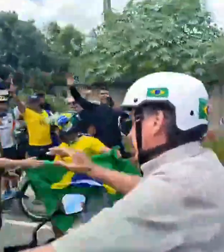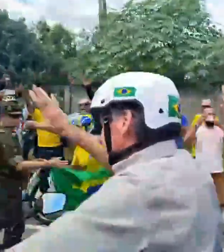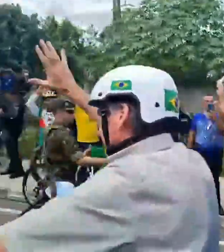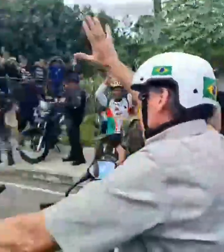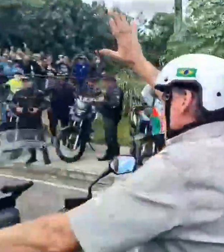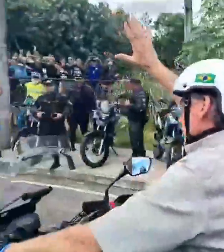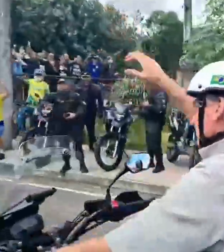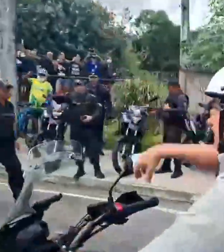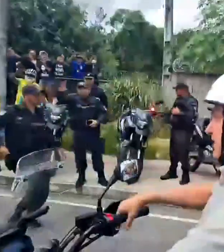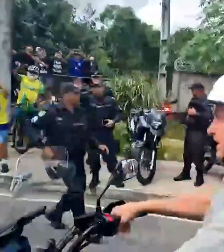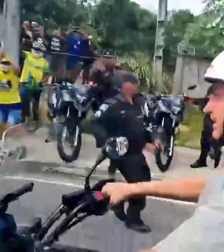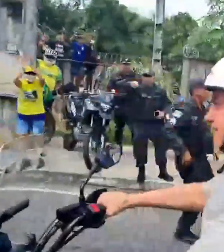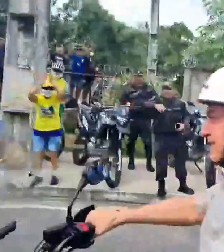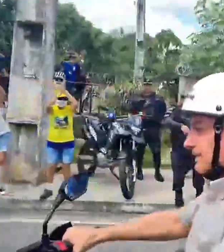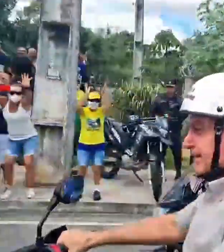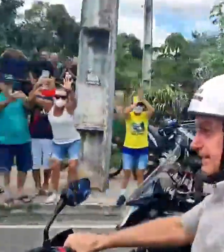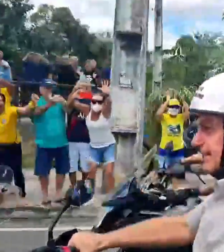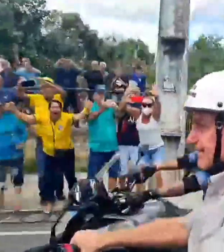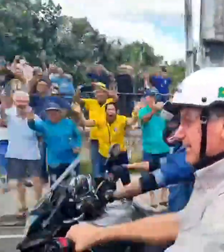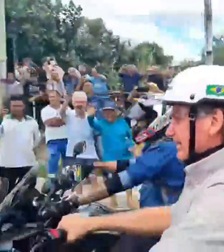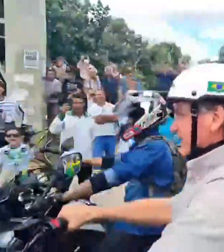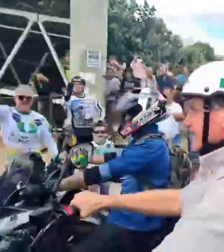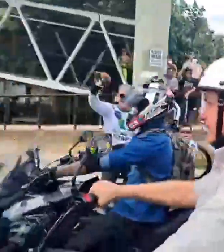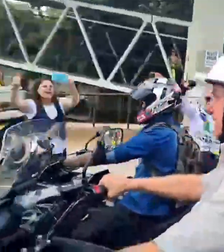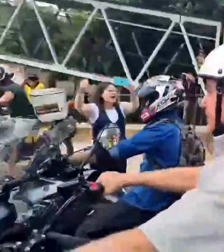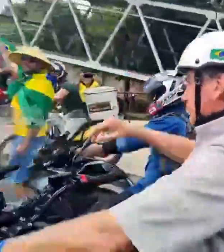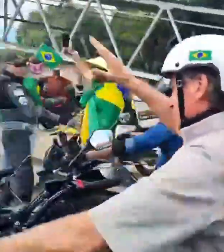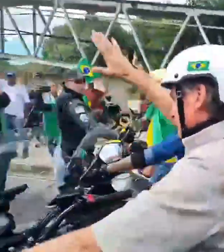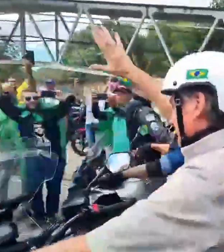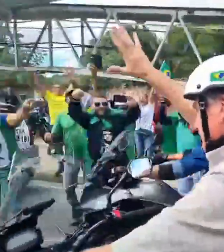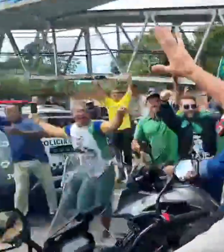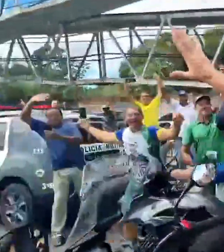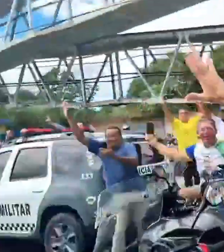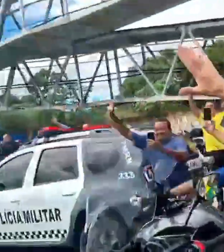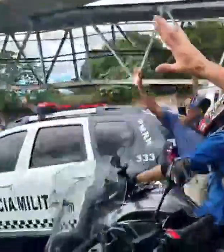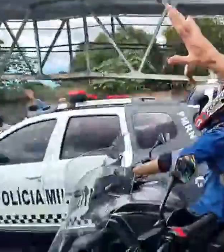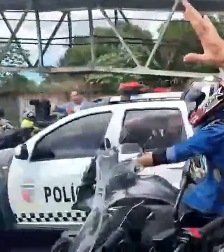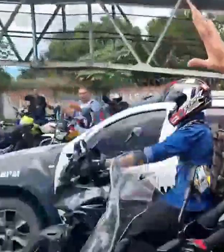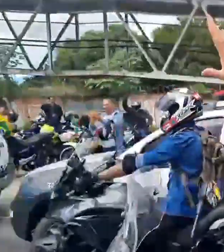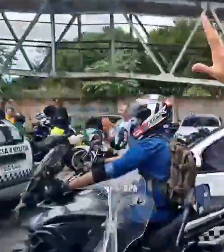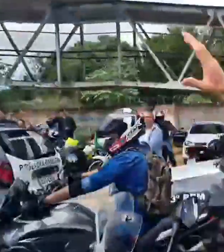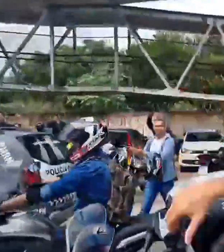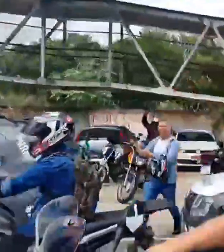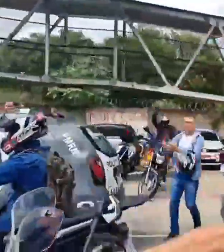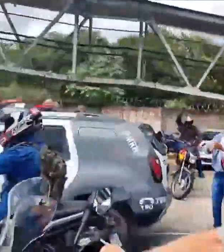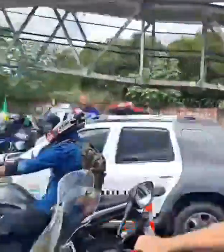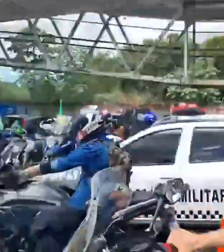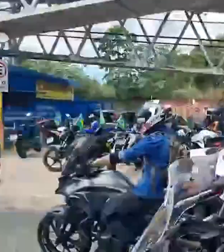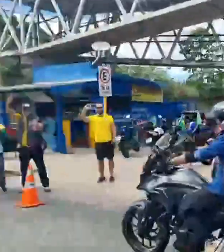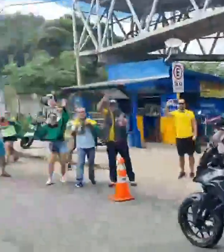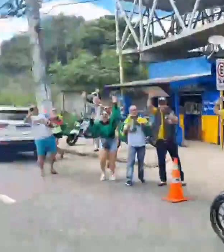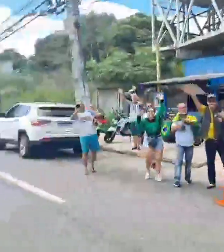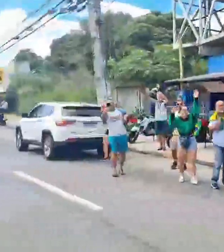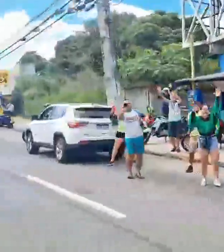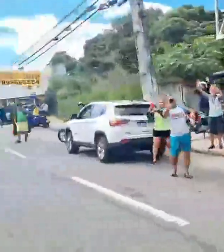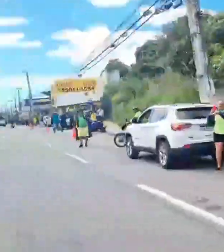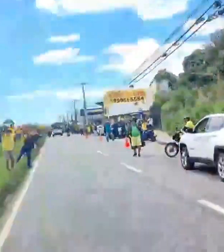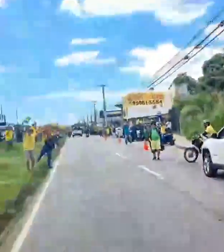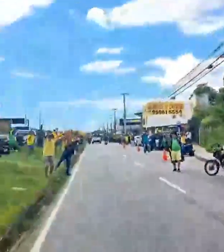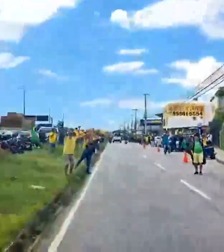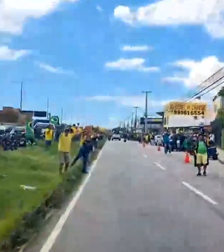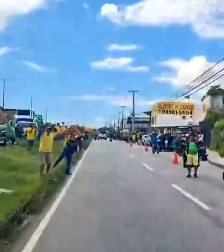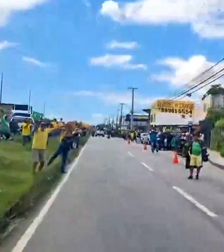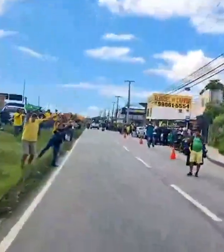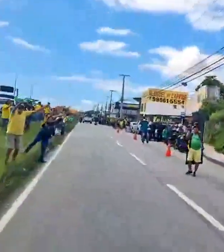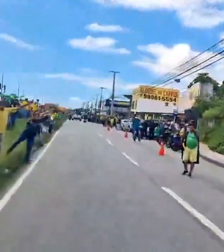manhã foi recebido por apoiadores na base aérea e participou de uma motosseata pelas ruas da capital ao lado